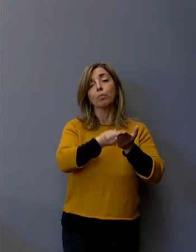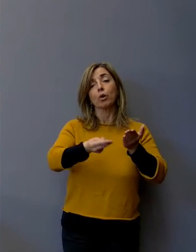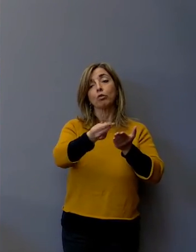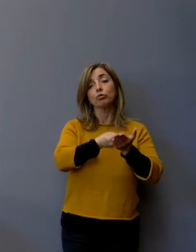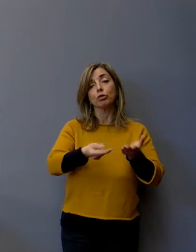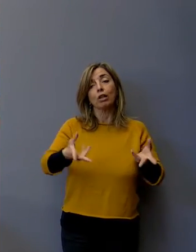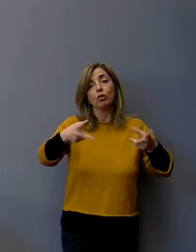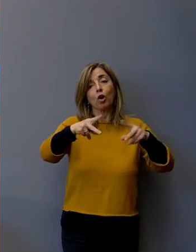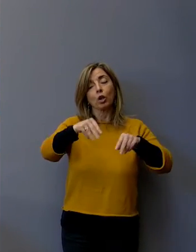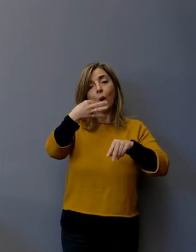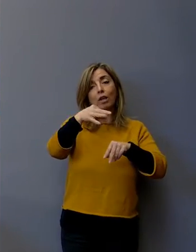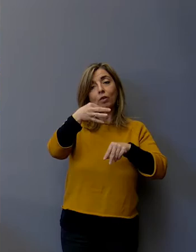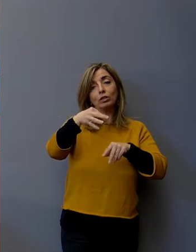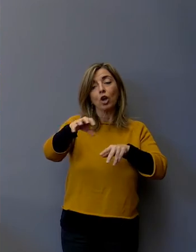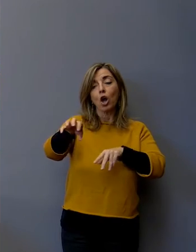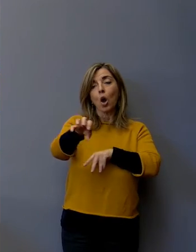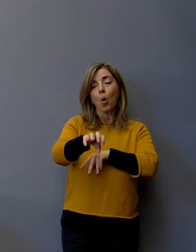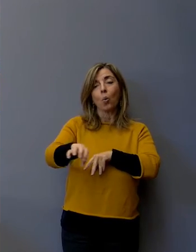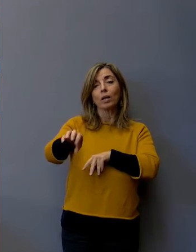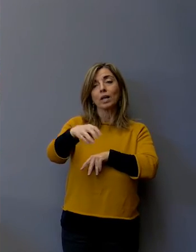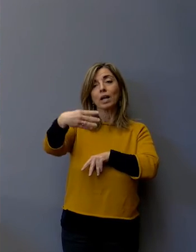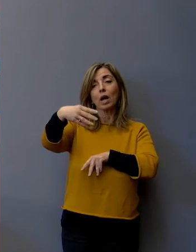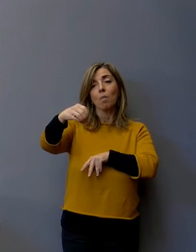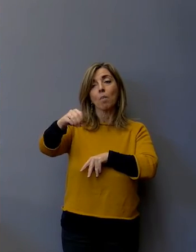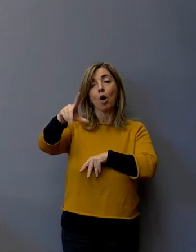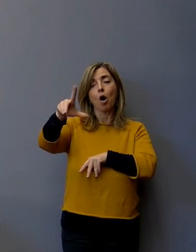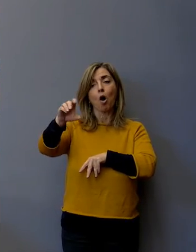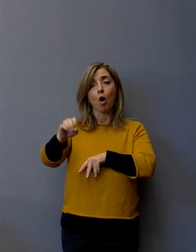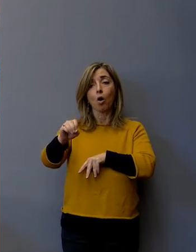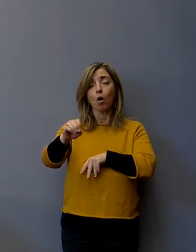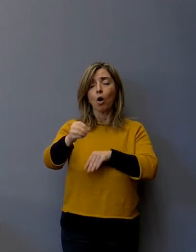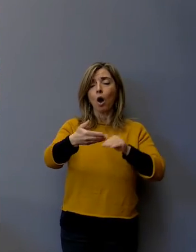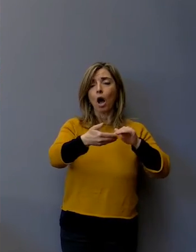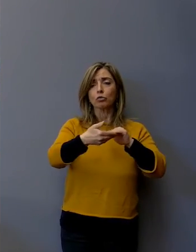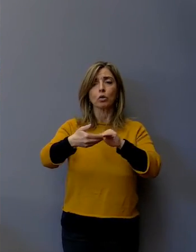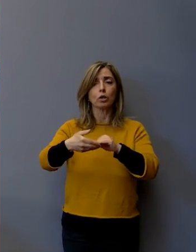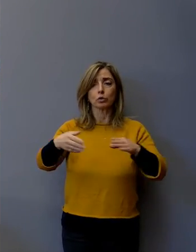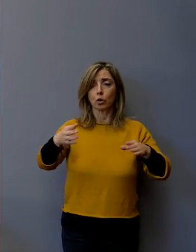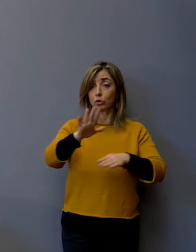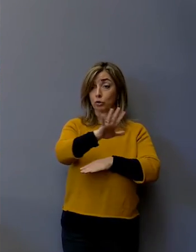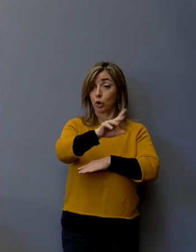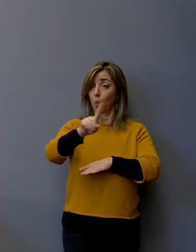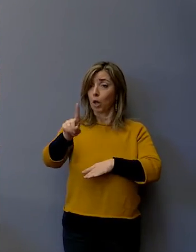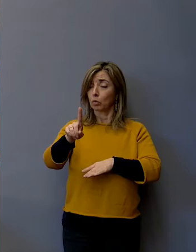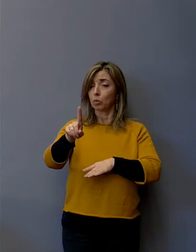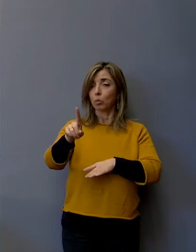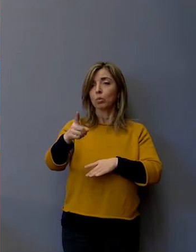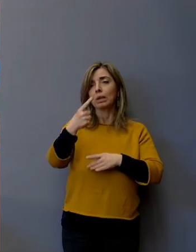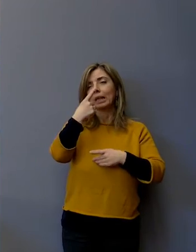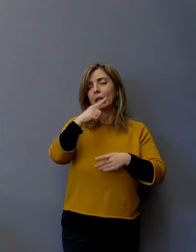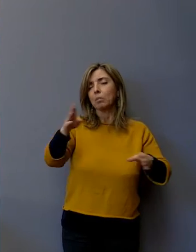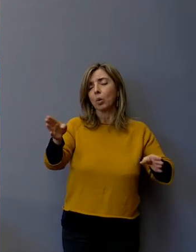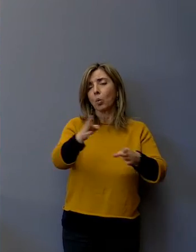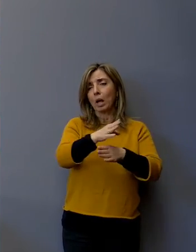quartiere del molo 51 di tutte le estrazioni culturali politiche sociali associazioni terzo settore parrocchia